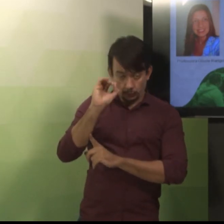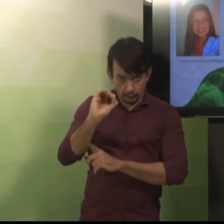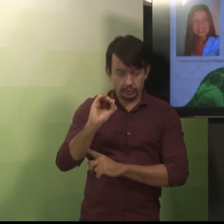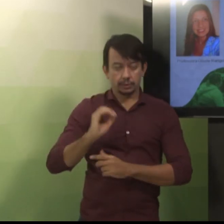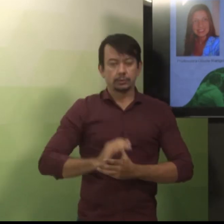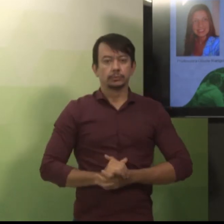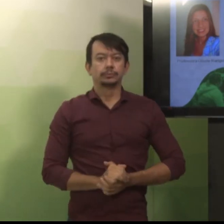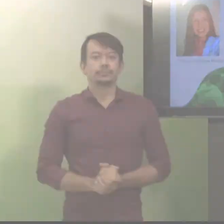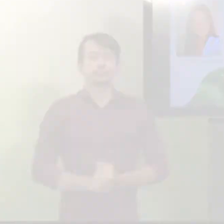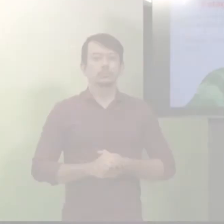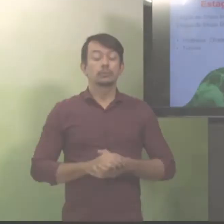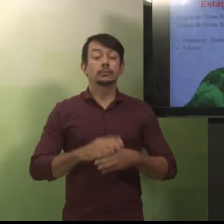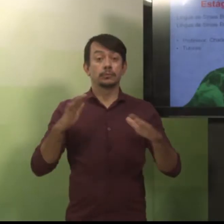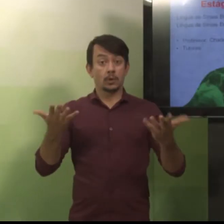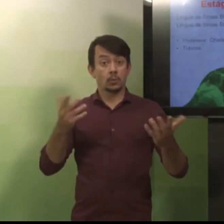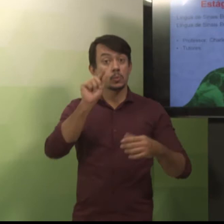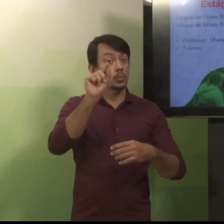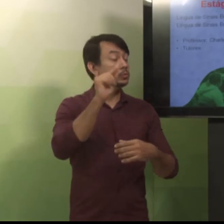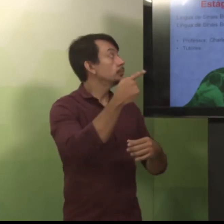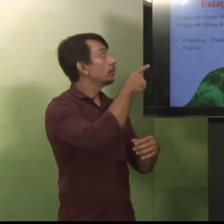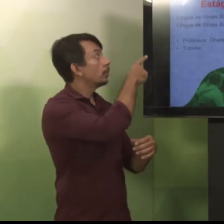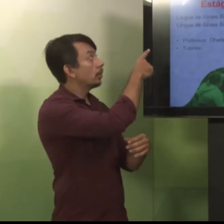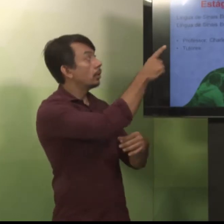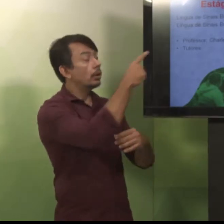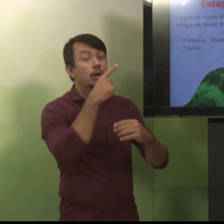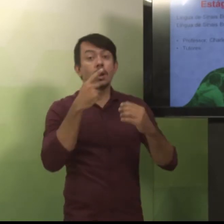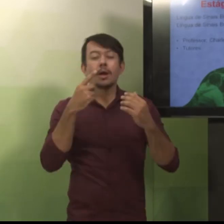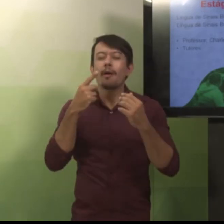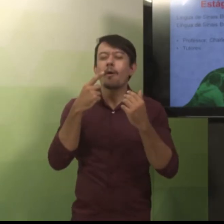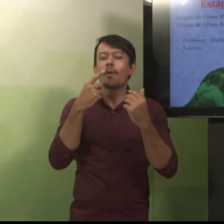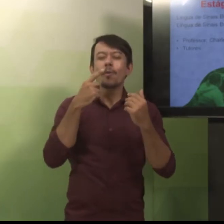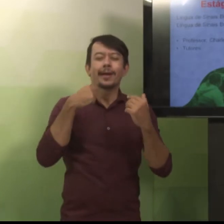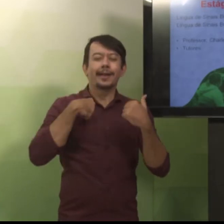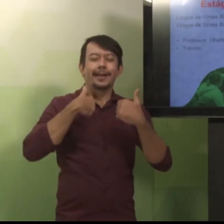como ocorrerá o estágio. Então,